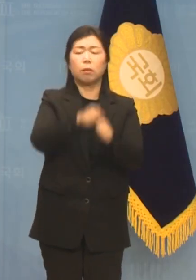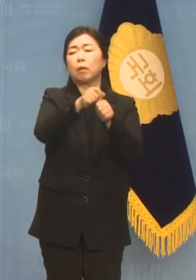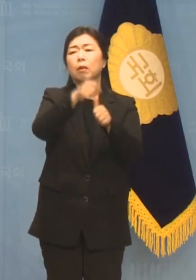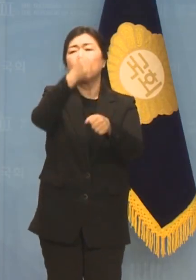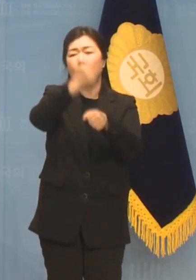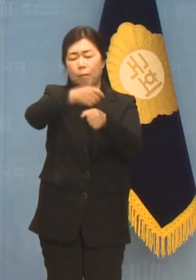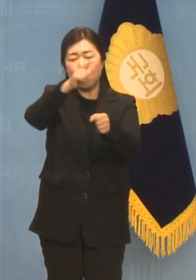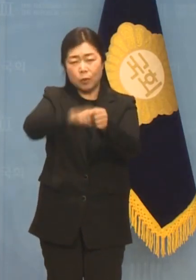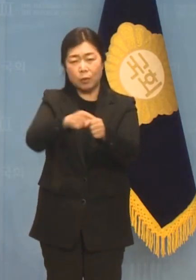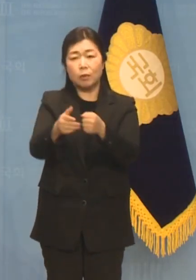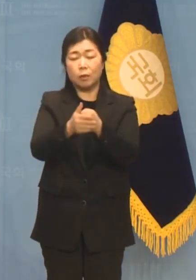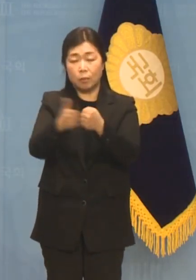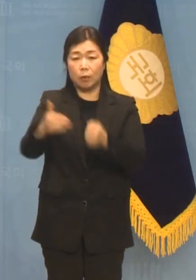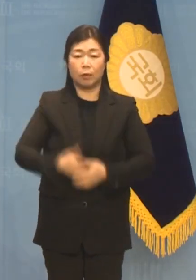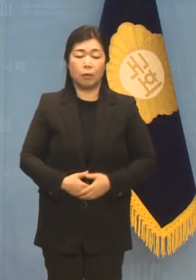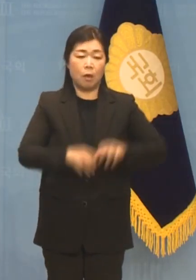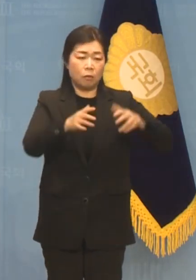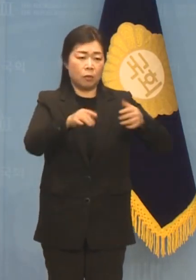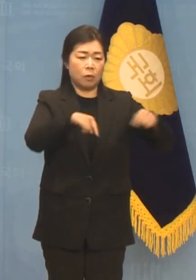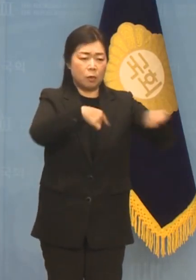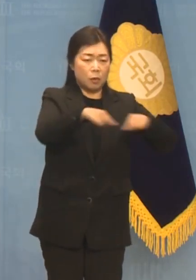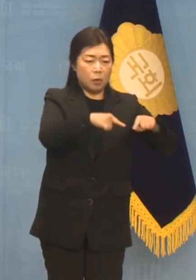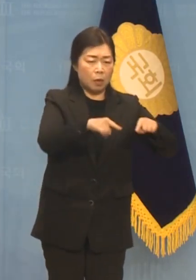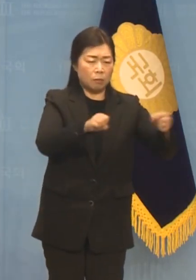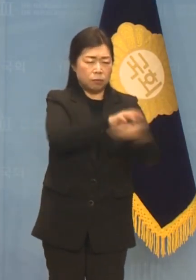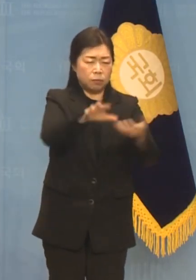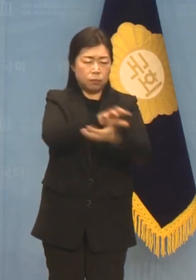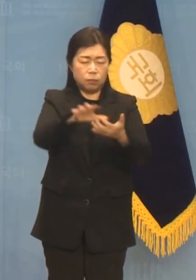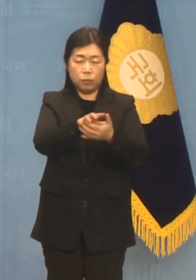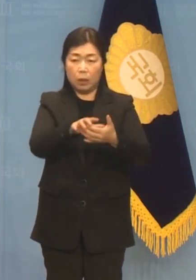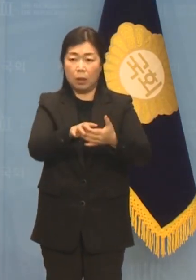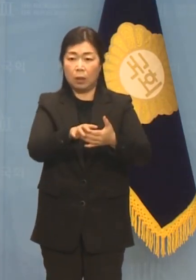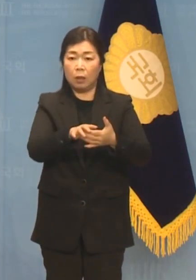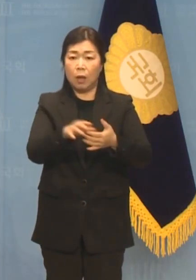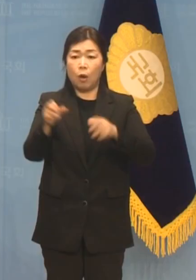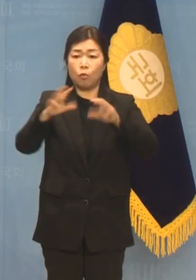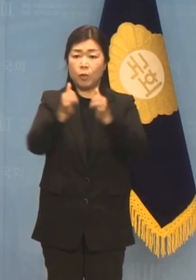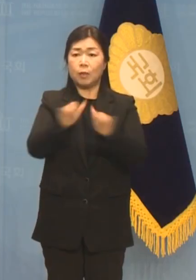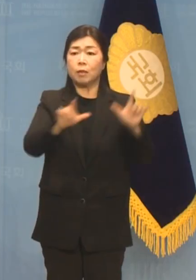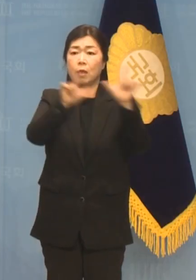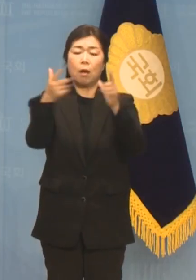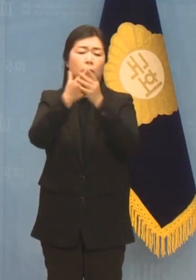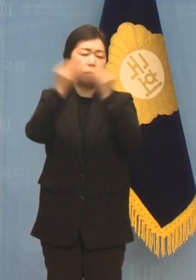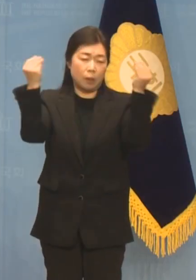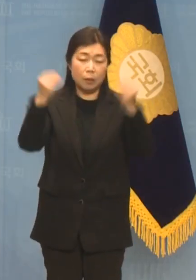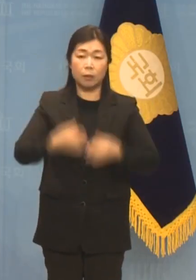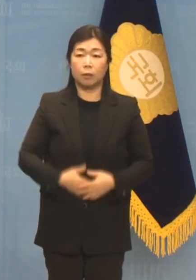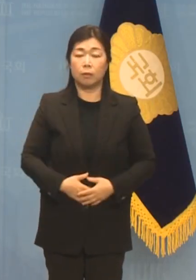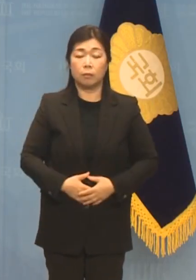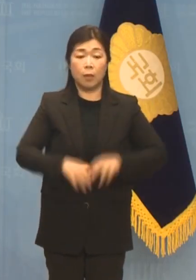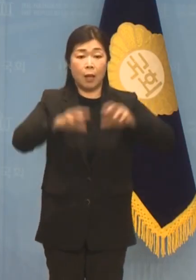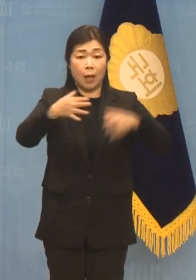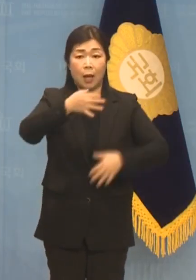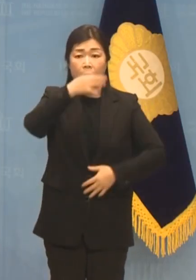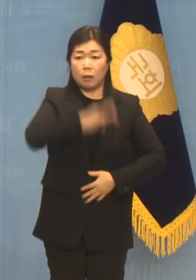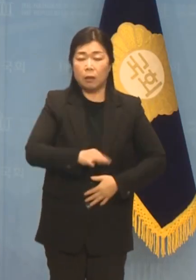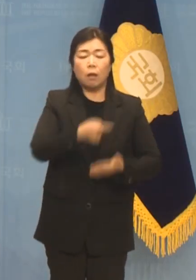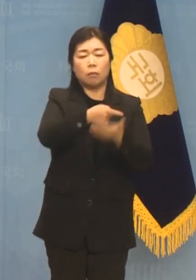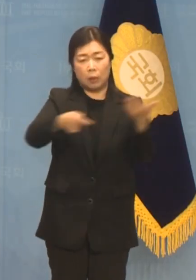정략적 목표를 위해 국정을 마비시키고 민생을 외면했습니다. 국익을